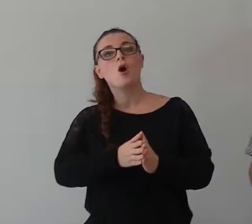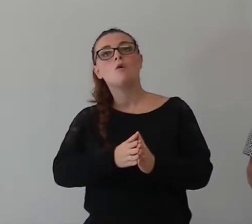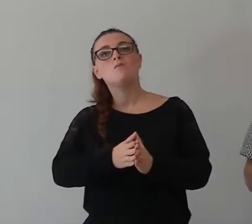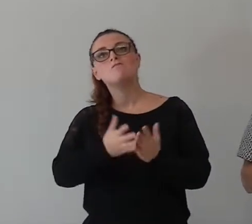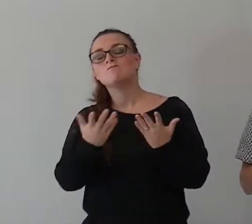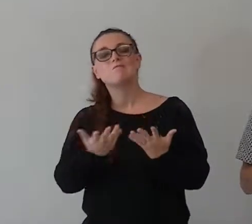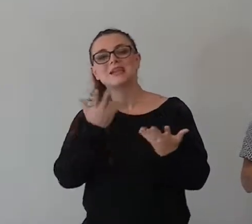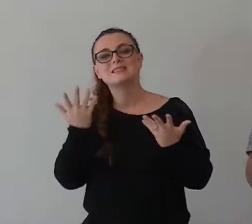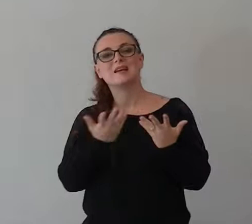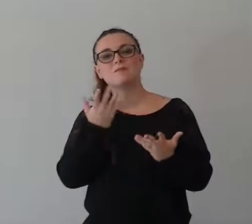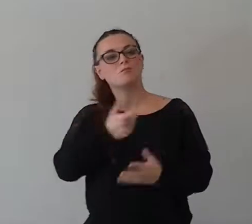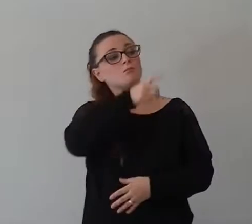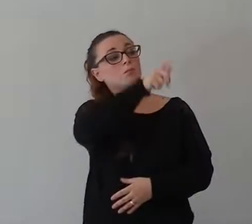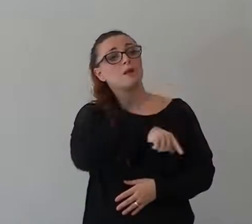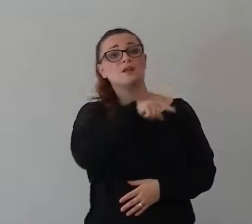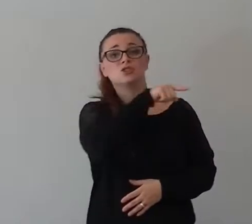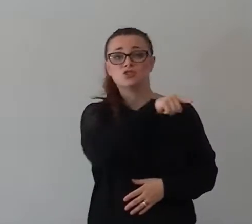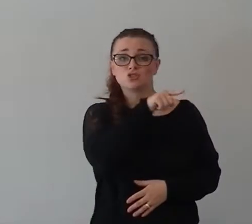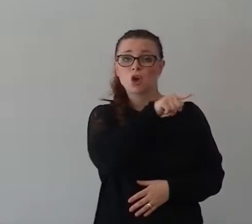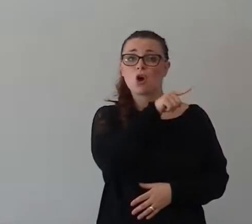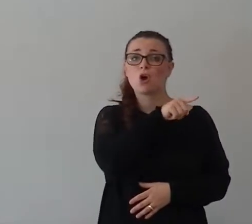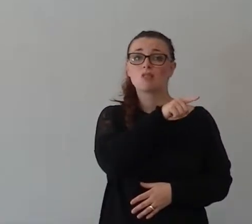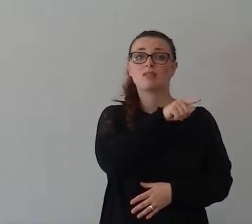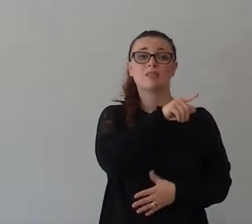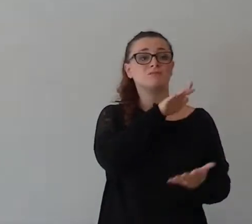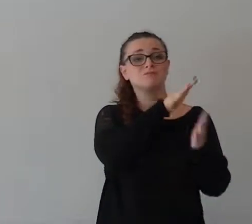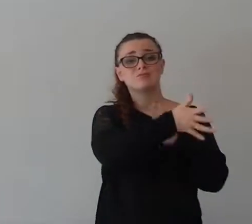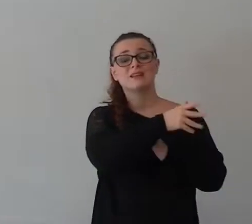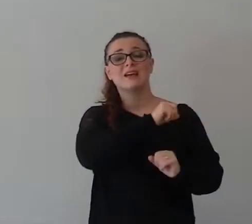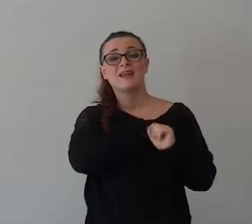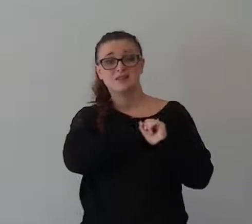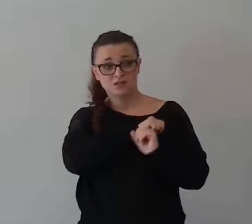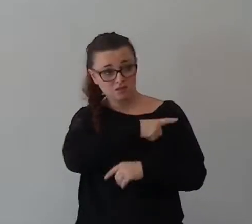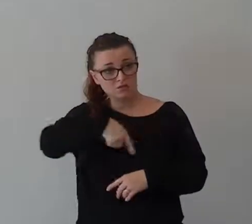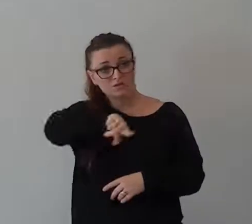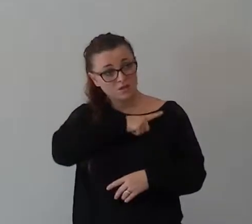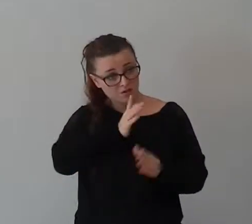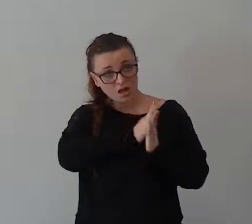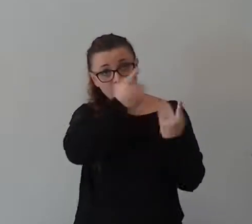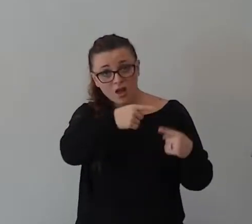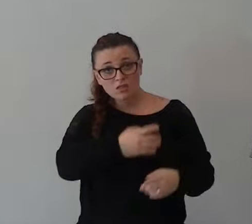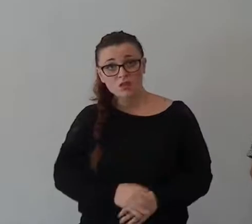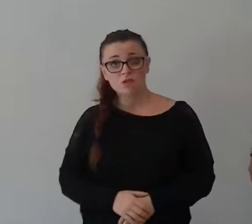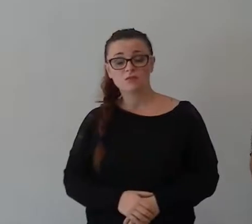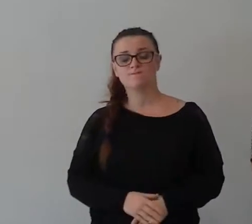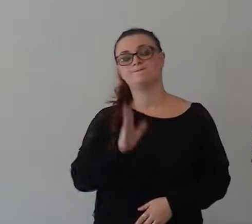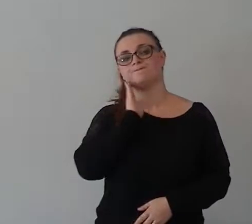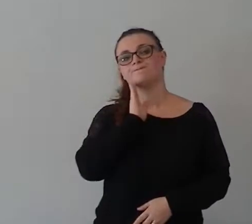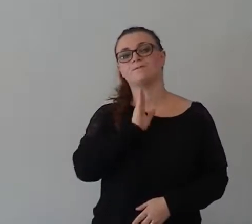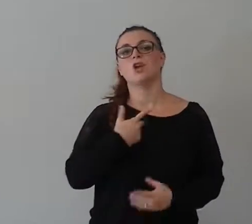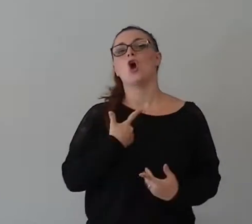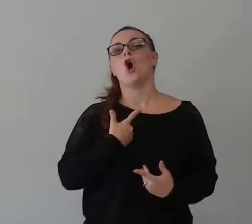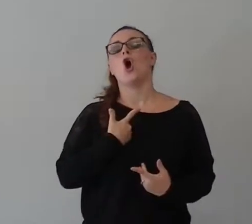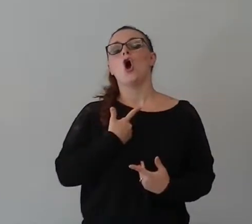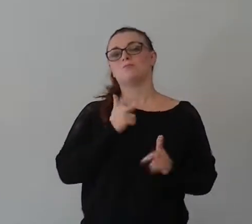pregando per la conversione di un familiare, un amico, un'amica? Io mi auguro che Dio ascolti la tua preghiera, ma ricordati